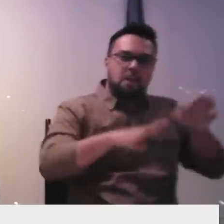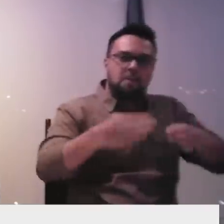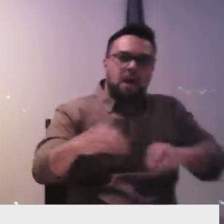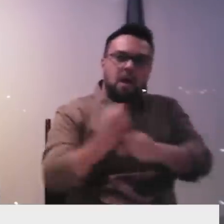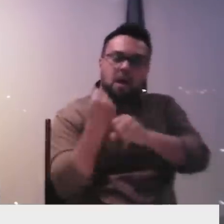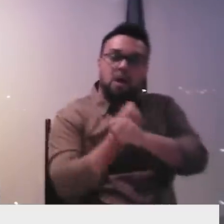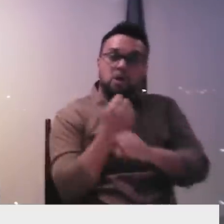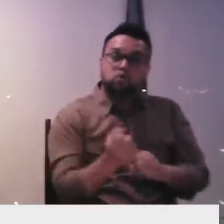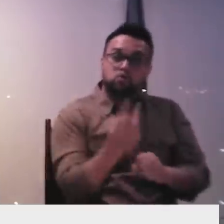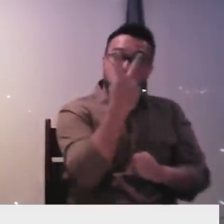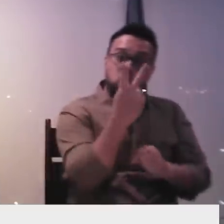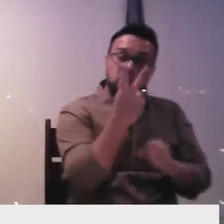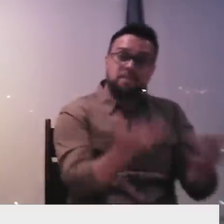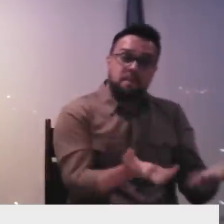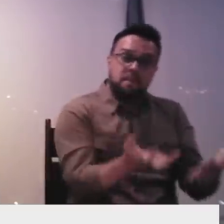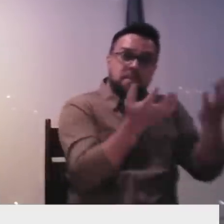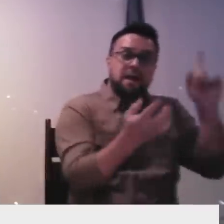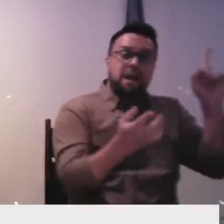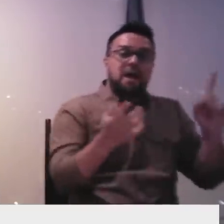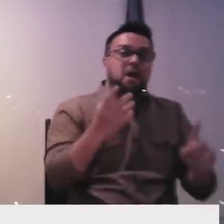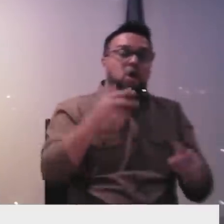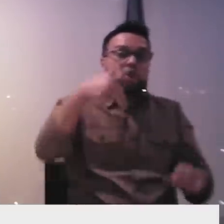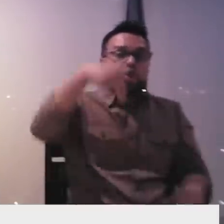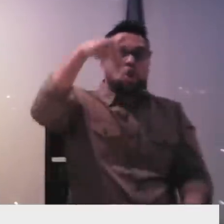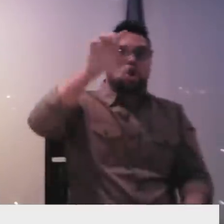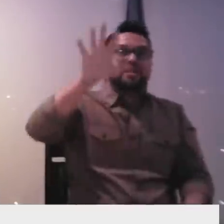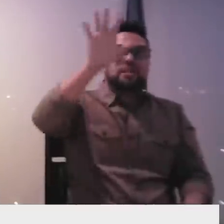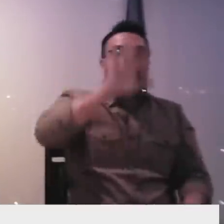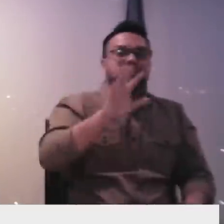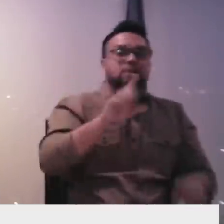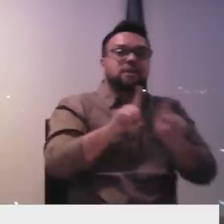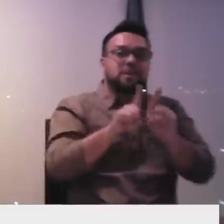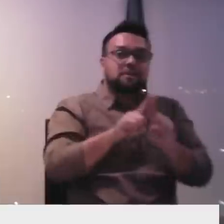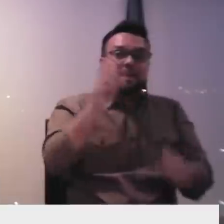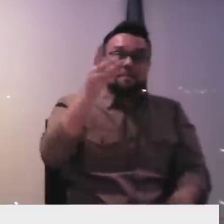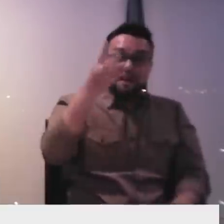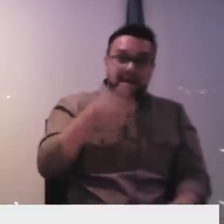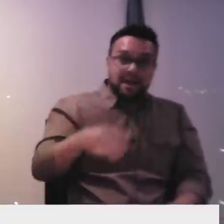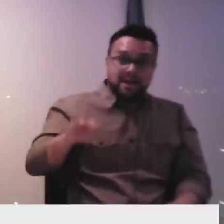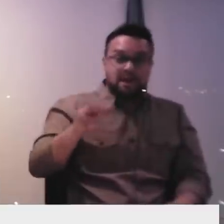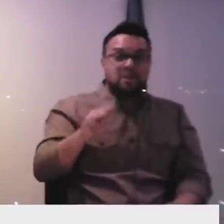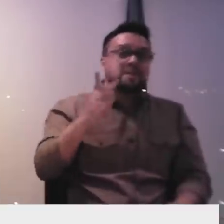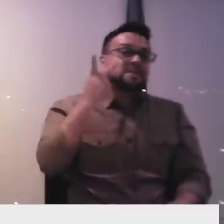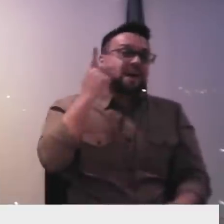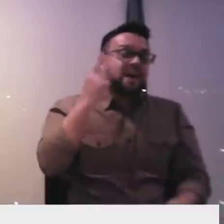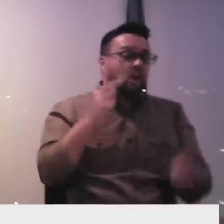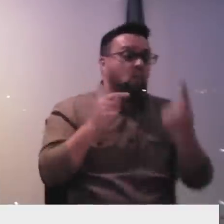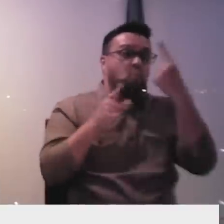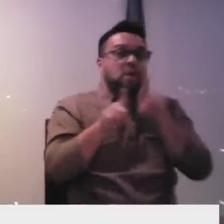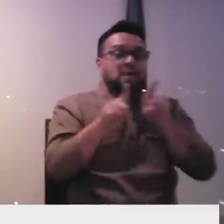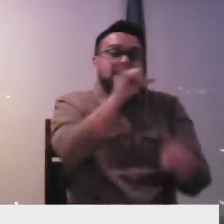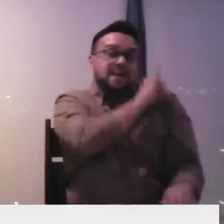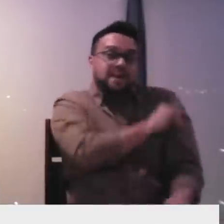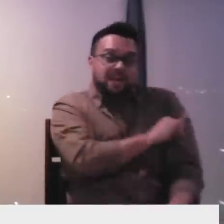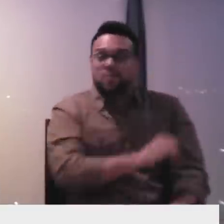no Nordeste... Uma no Maranhão, acho que outra em Pernambuco. Uma no Maranhão e a Prêmio no Ceará. Ceará e uma também no Rio de Janeiro. Tinha um Compege